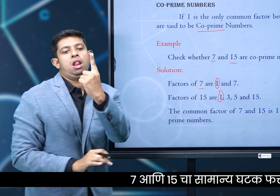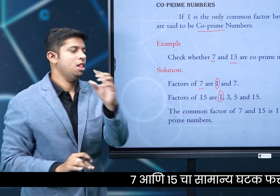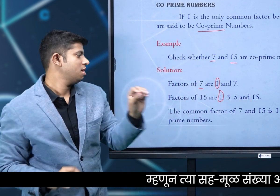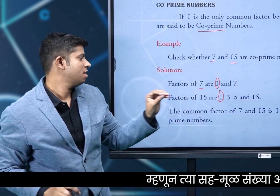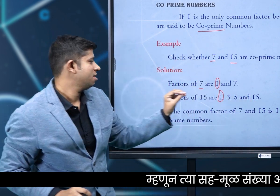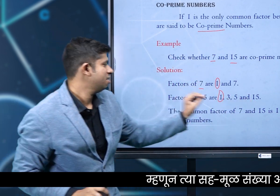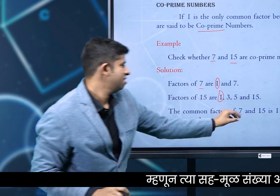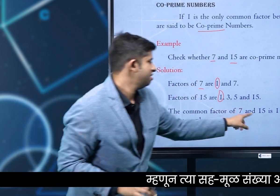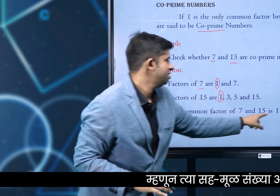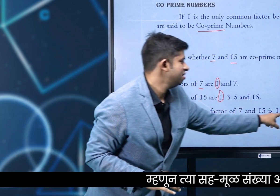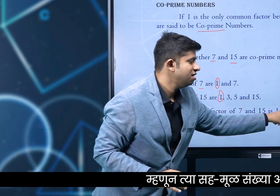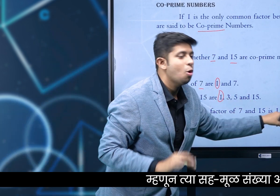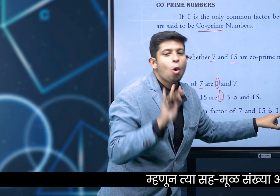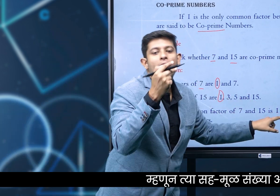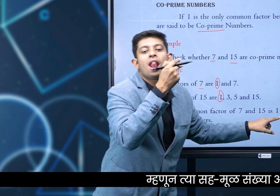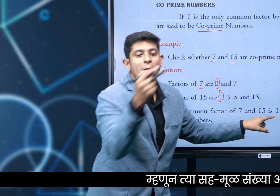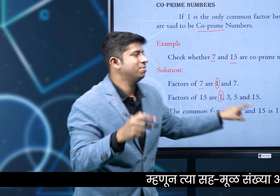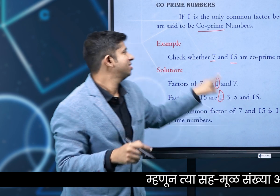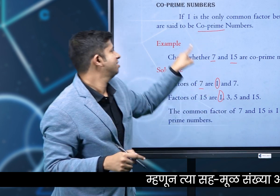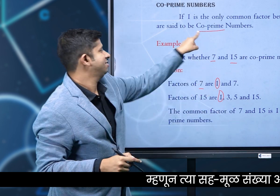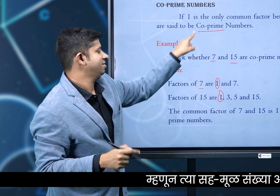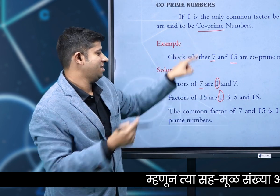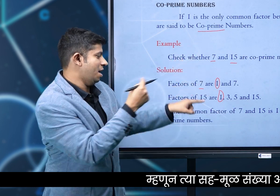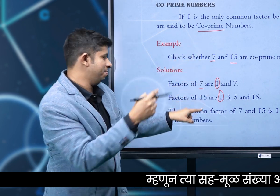त्या सहमूळ संख्या आहेत.